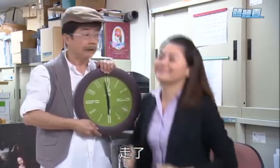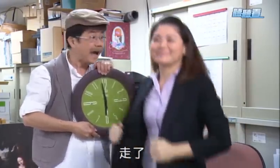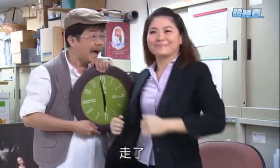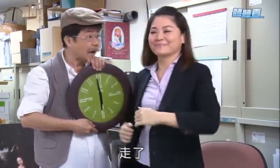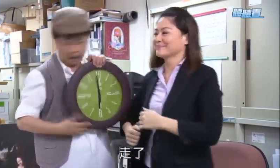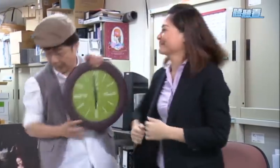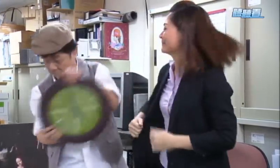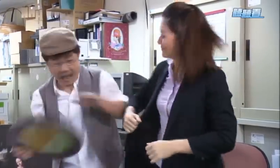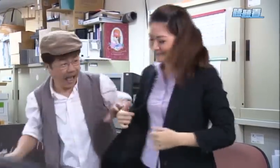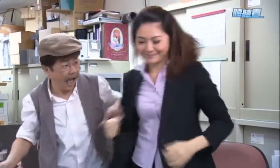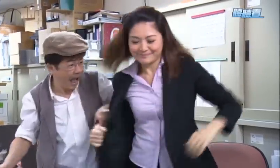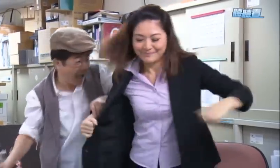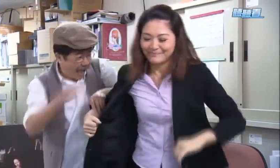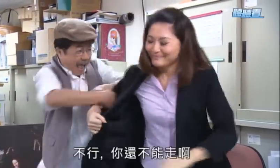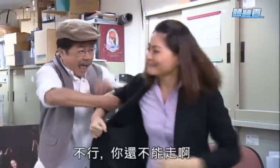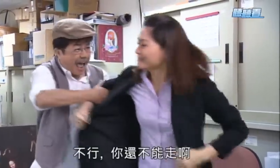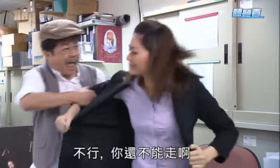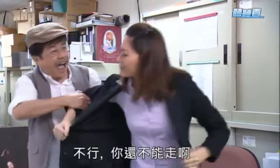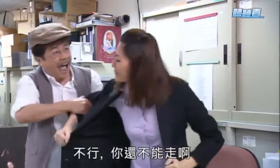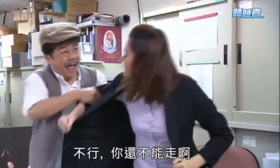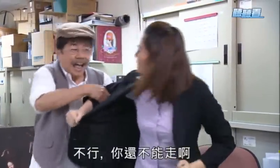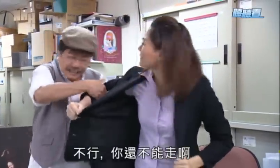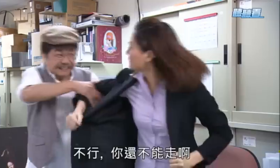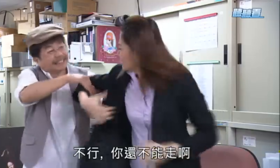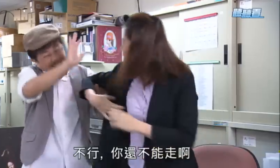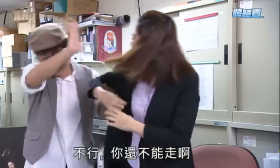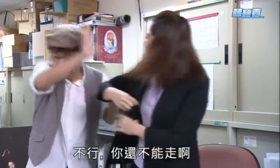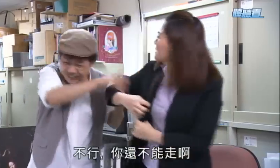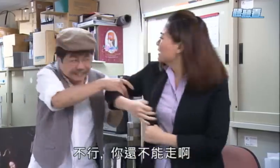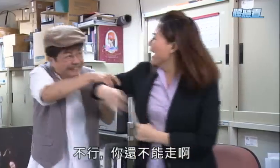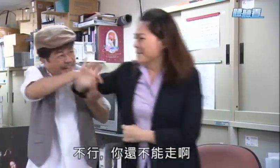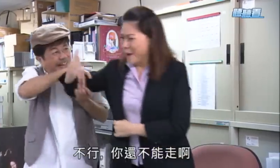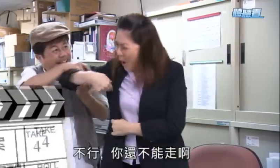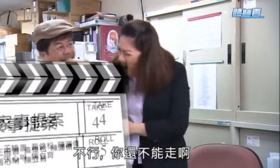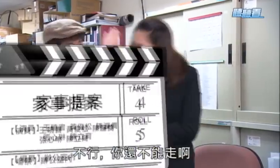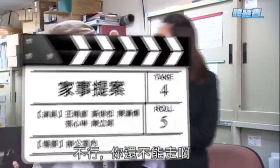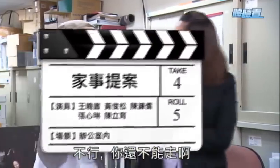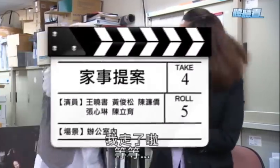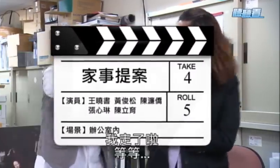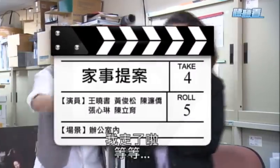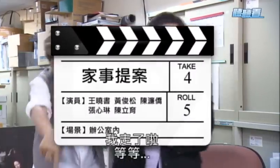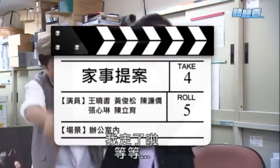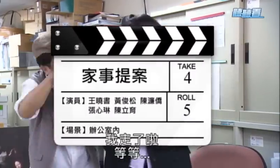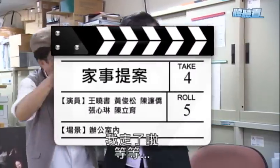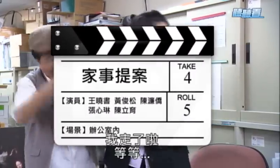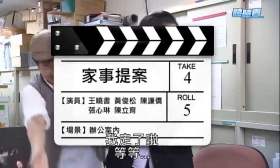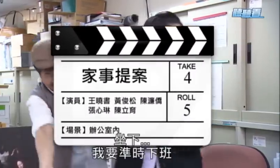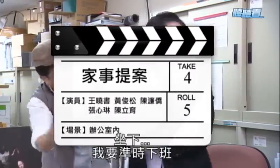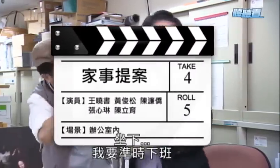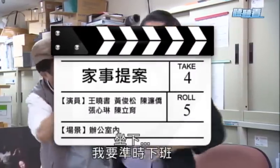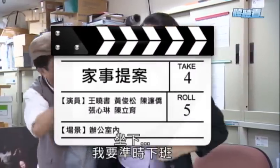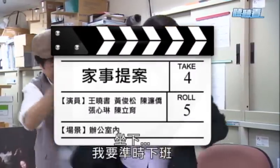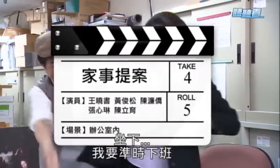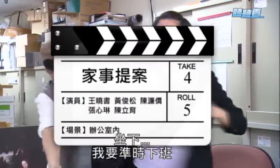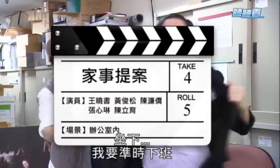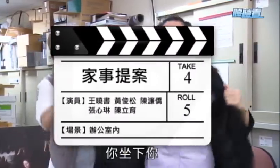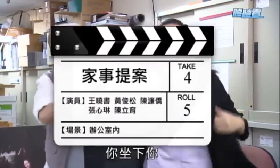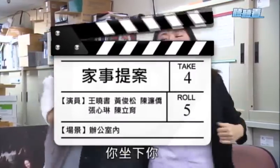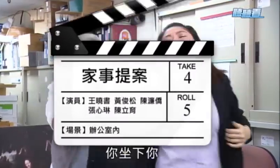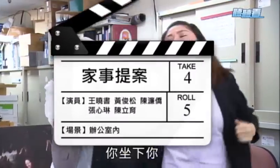啊啊啊啊啊！不行、你还不能走啊！ 我走了， 坐下，坐下， 我准时下班， 坐下你。哎，